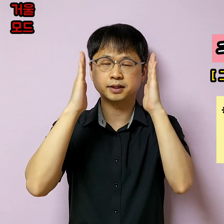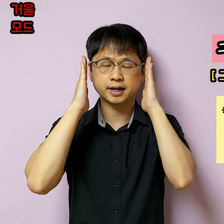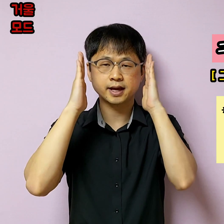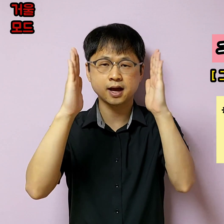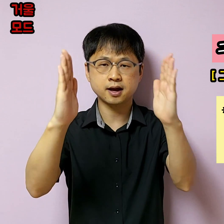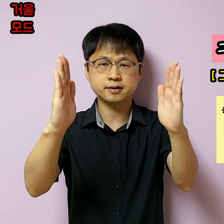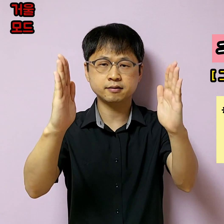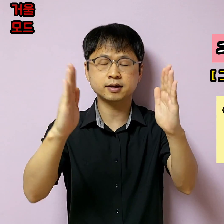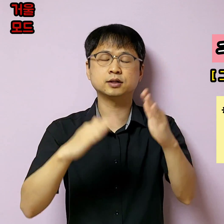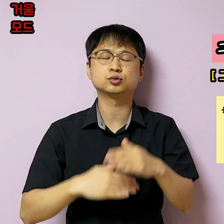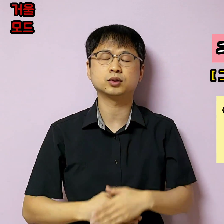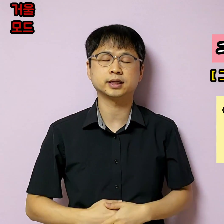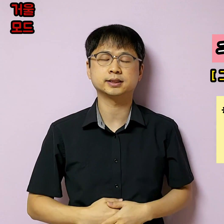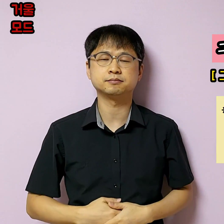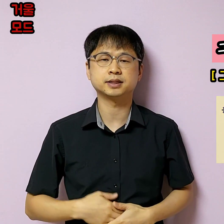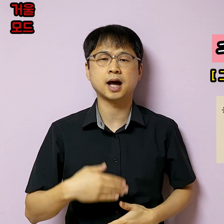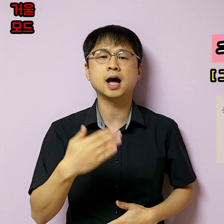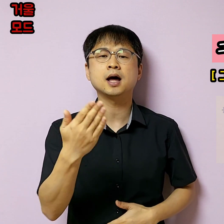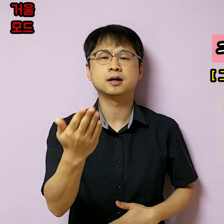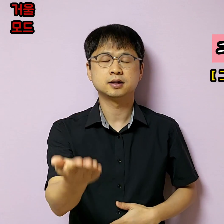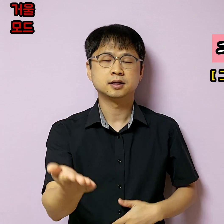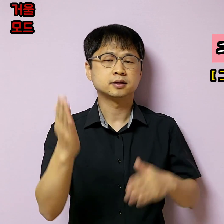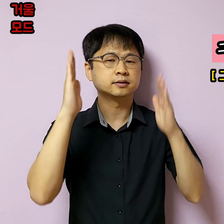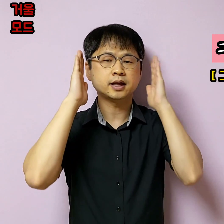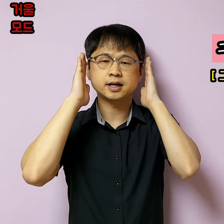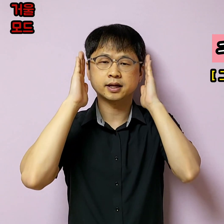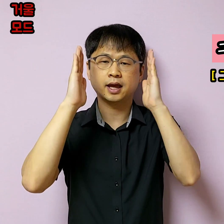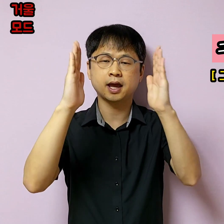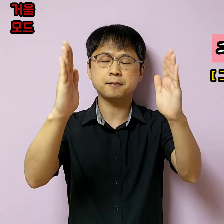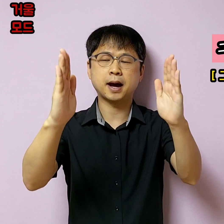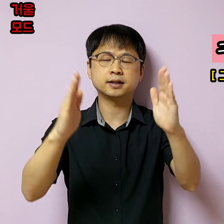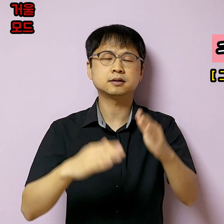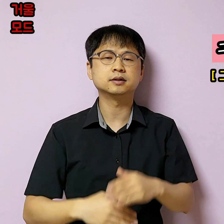나타냅니다. 향하여 라는 수어가 되겠습니다. 그댈 향해 말을 건넬